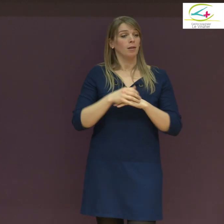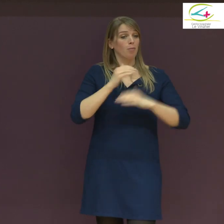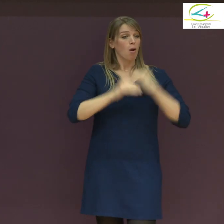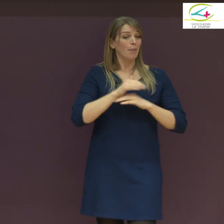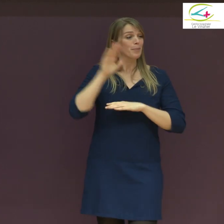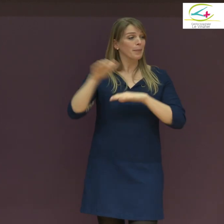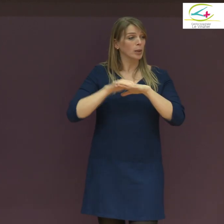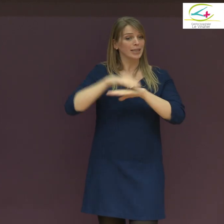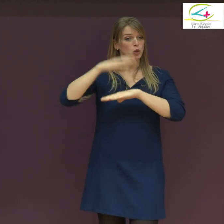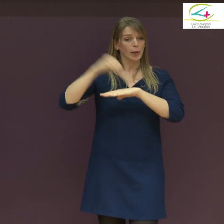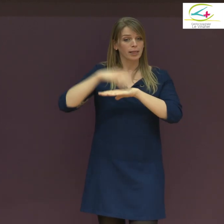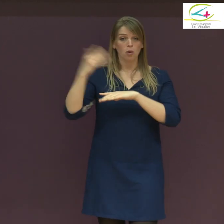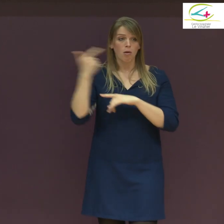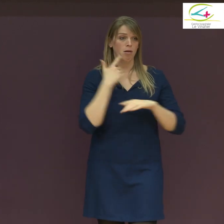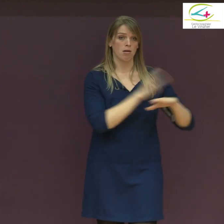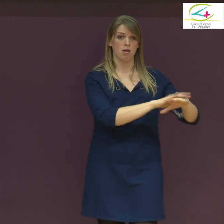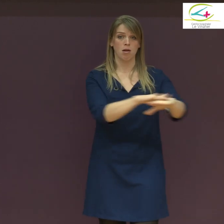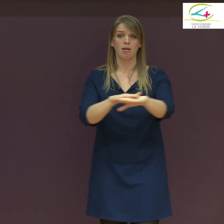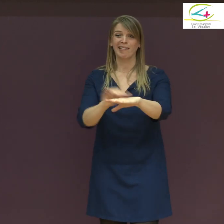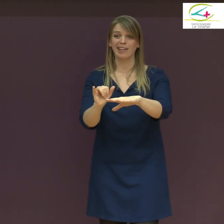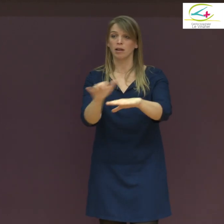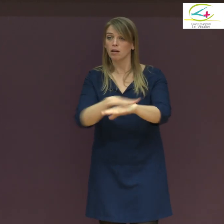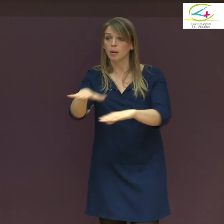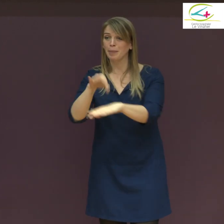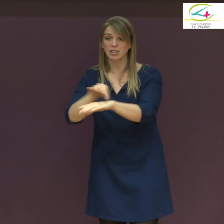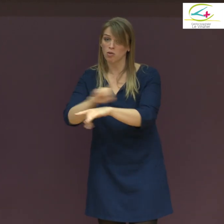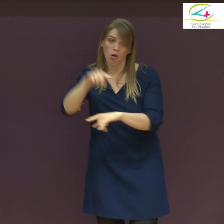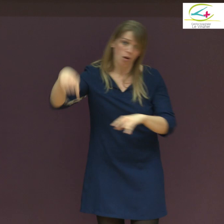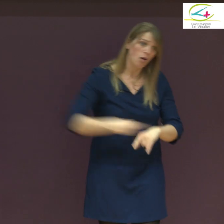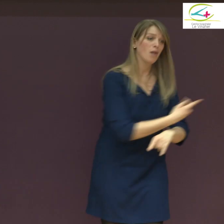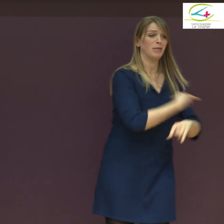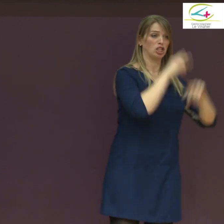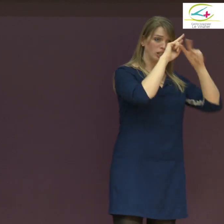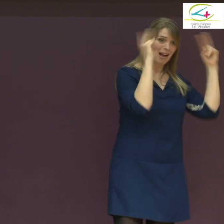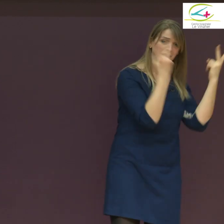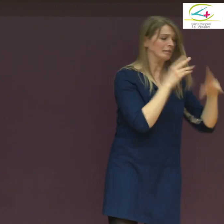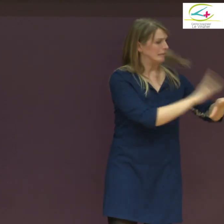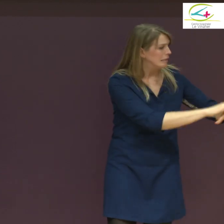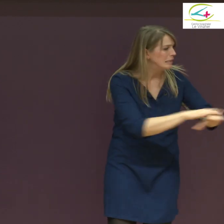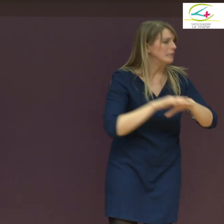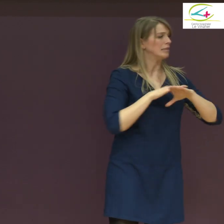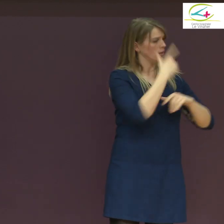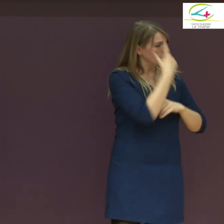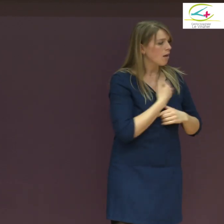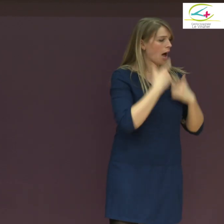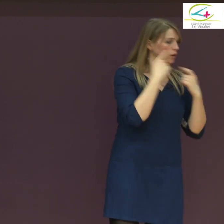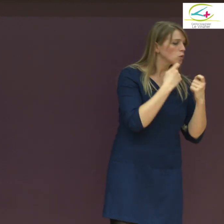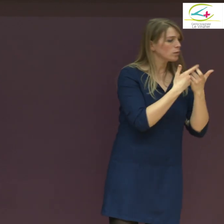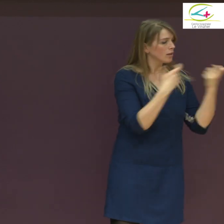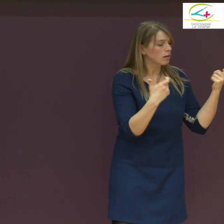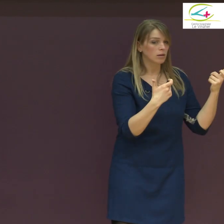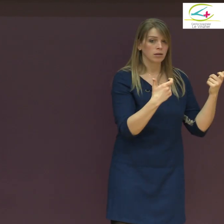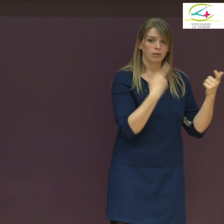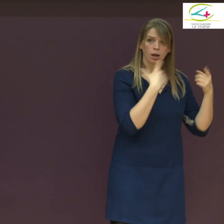formation auprès des médecins traitants sur la dépression. On a vu chuter le taux de suicide, on a vu chuter le taux